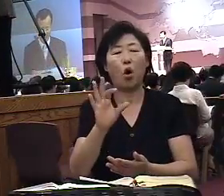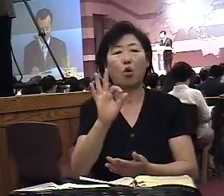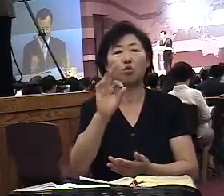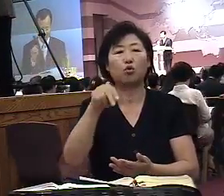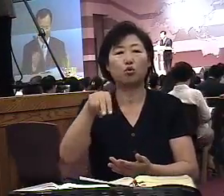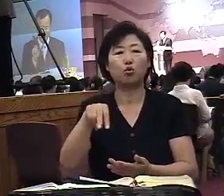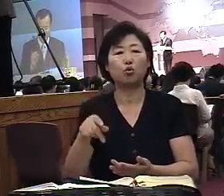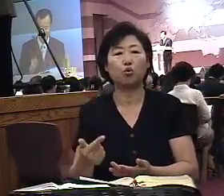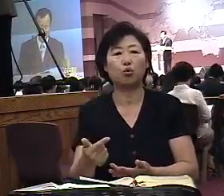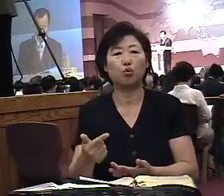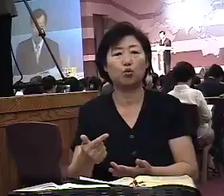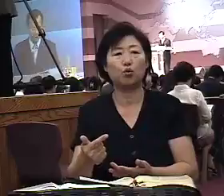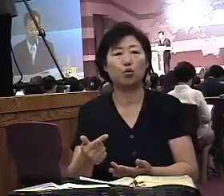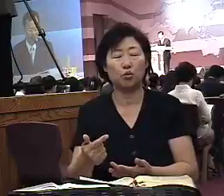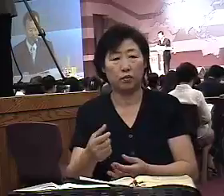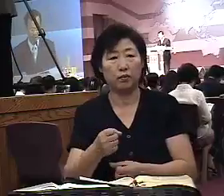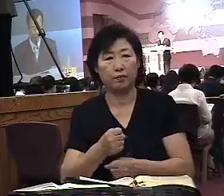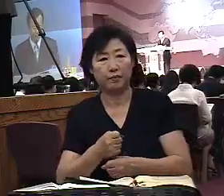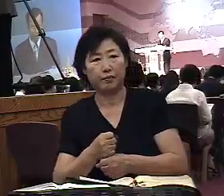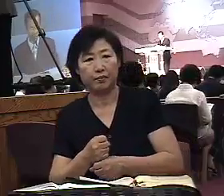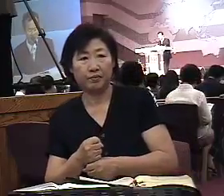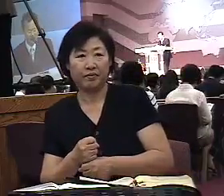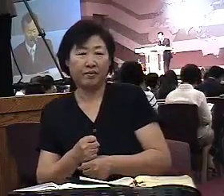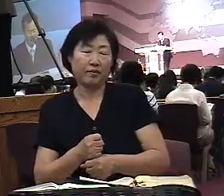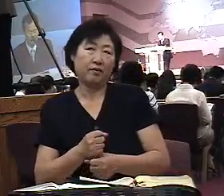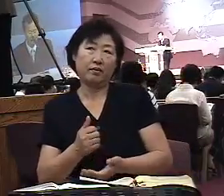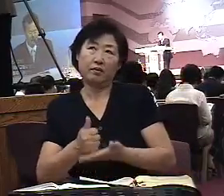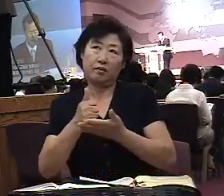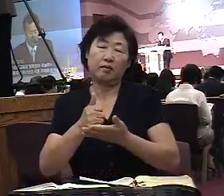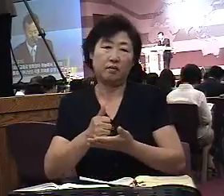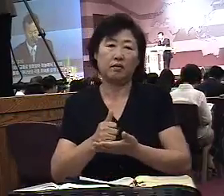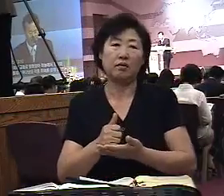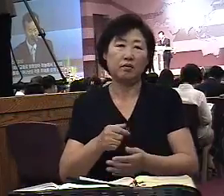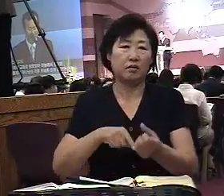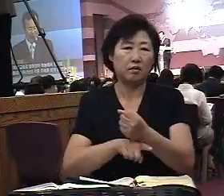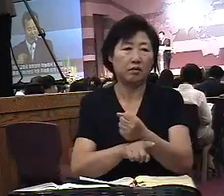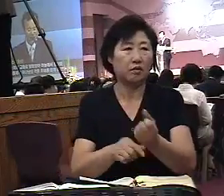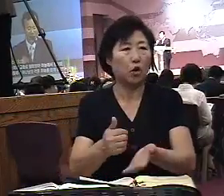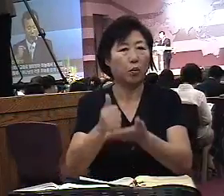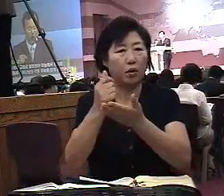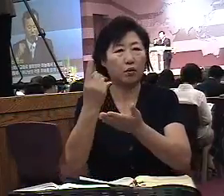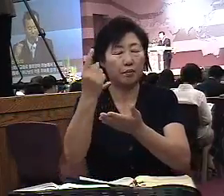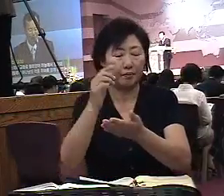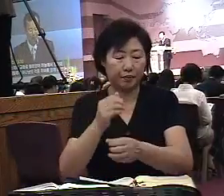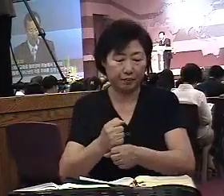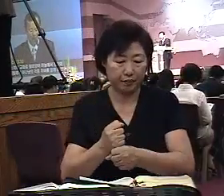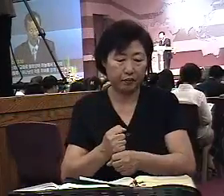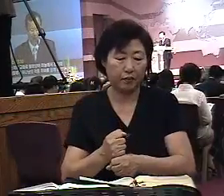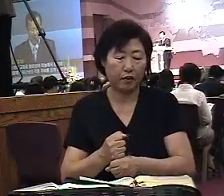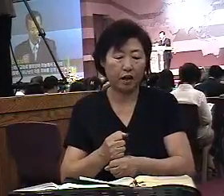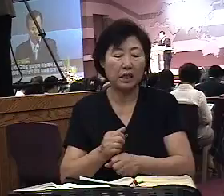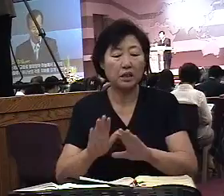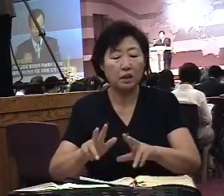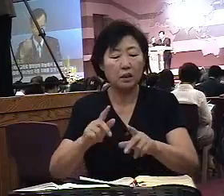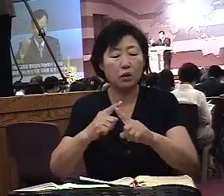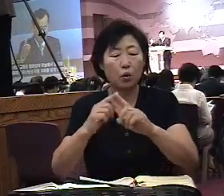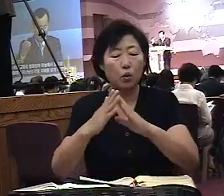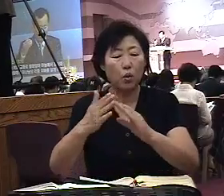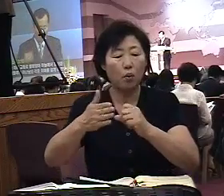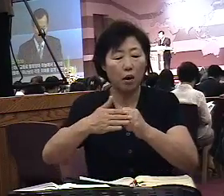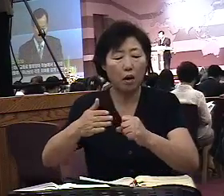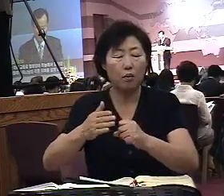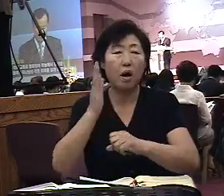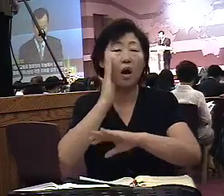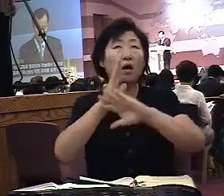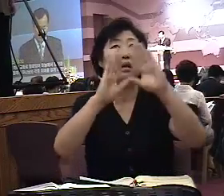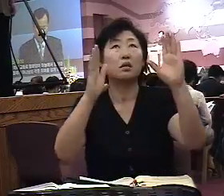됩니까? 3장 10절, 에베소서 3장 10절을 보실까요? 이는 이제 교회로 말미암아 하늘에서